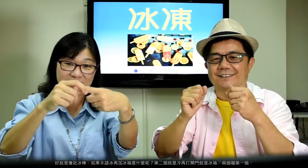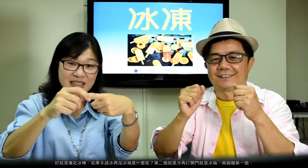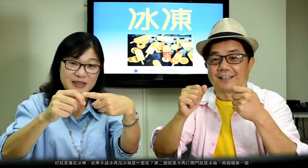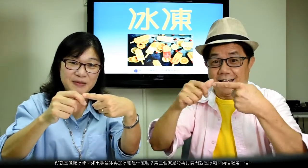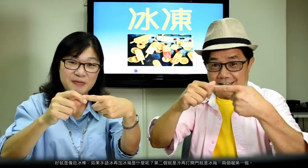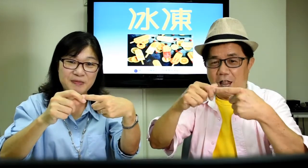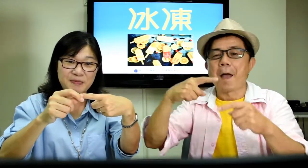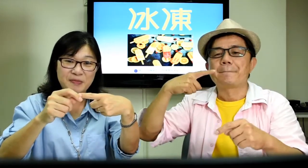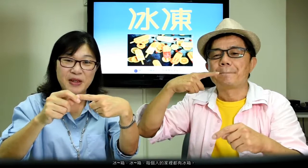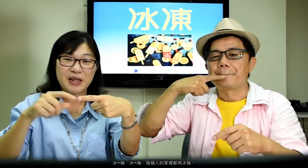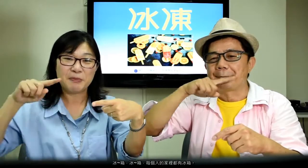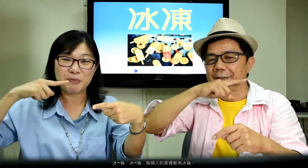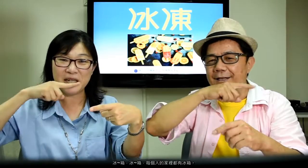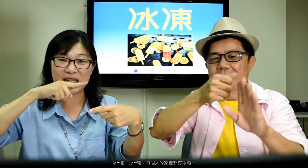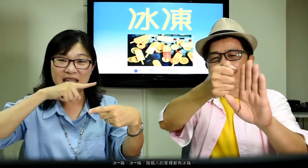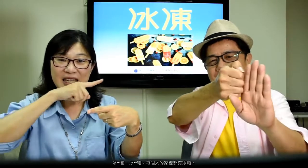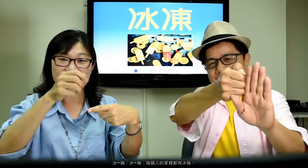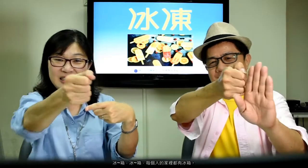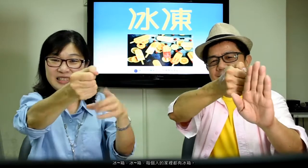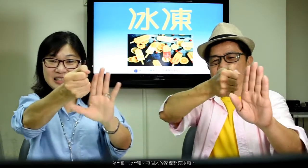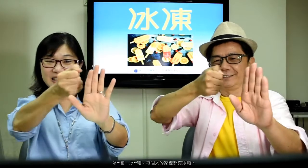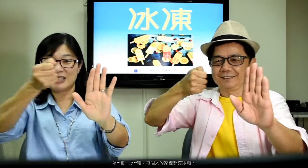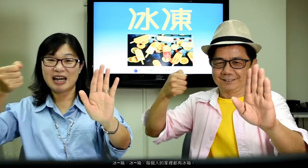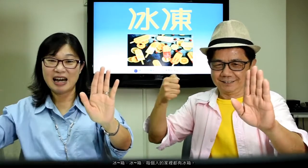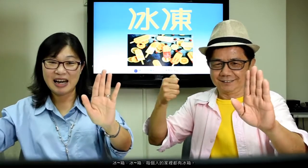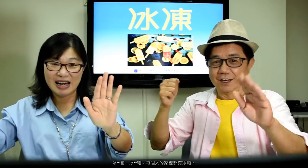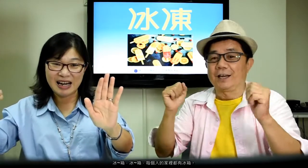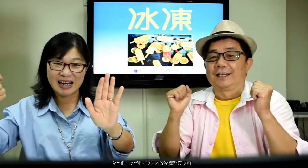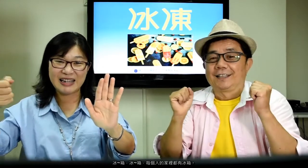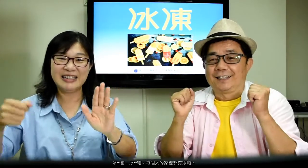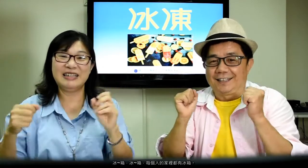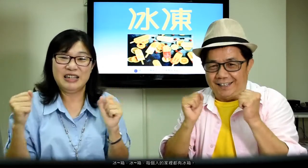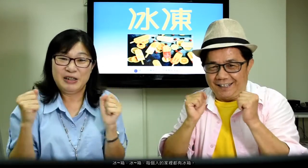一个冰箱，